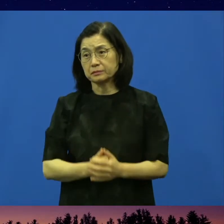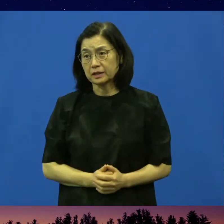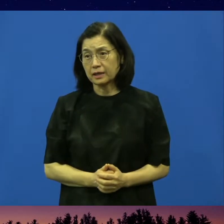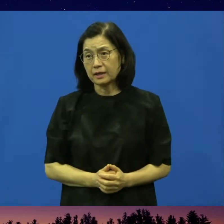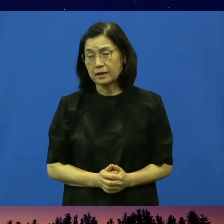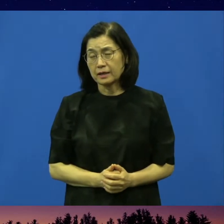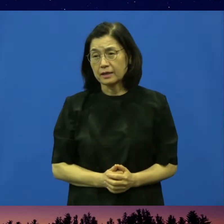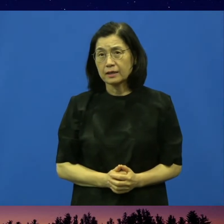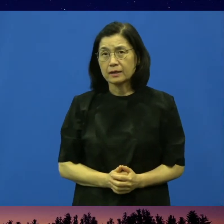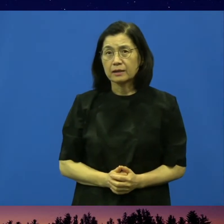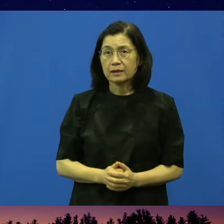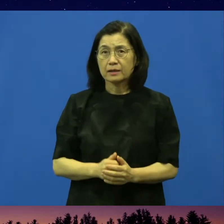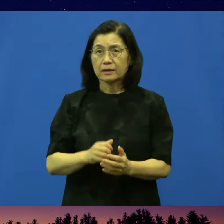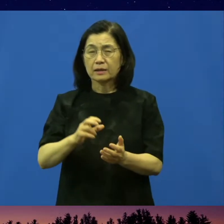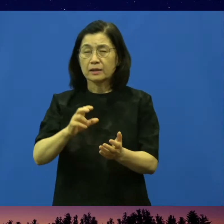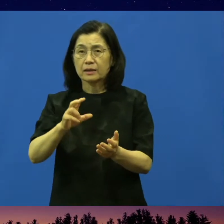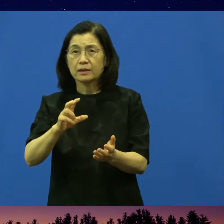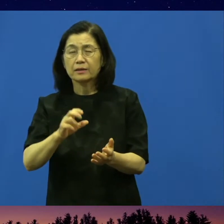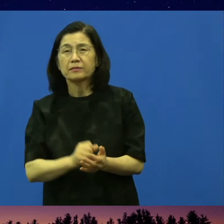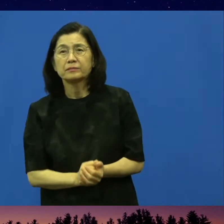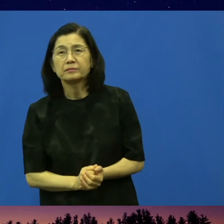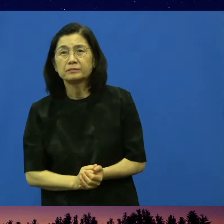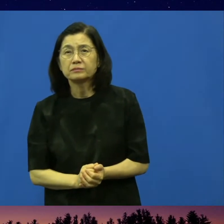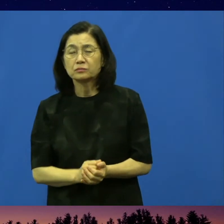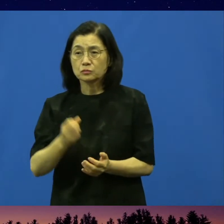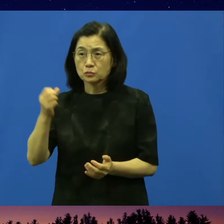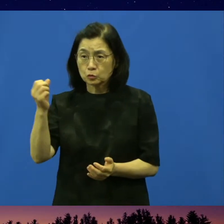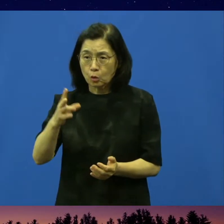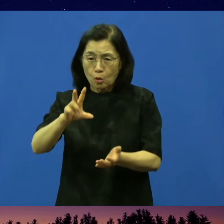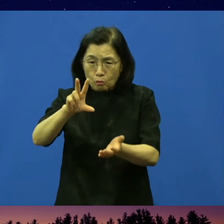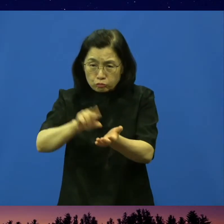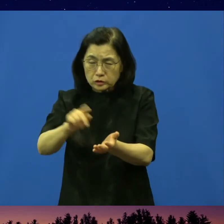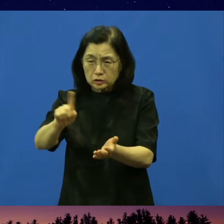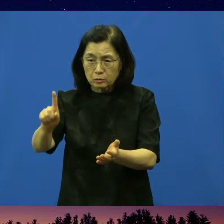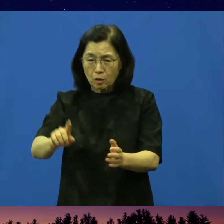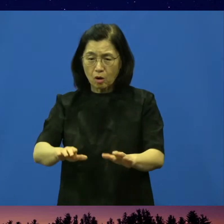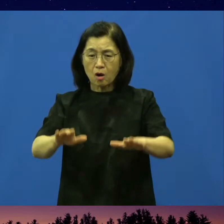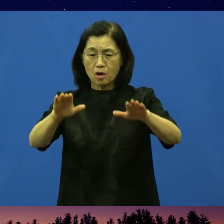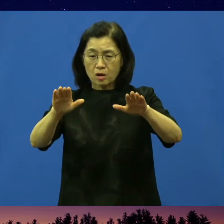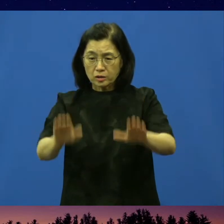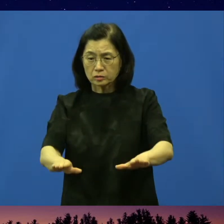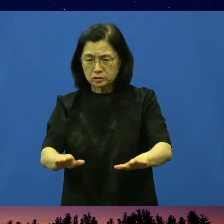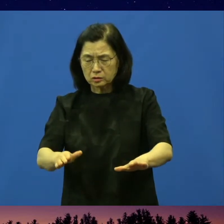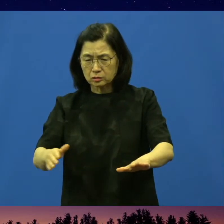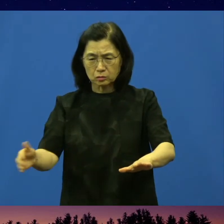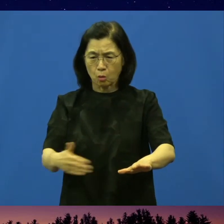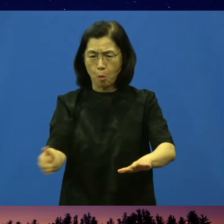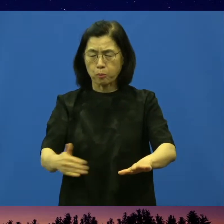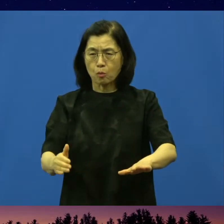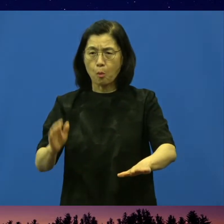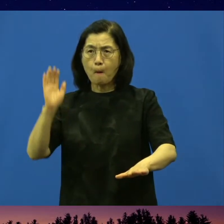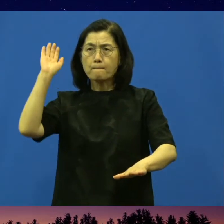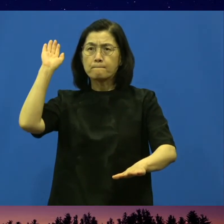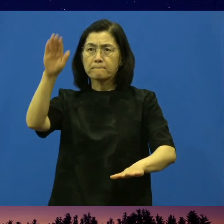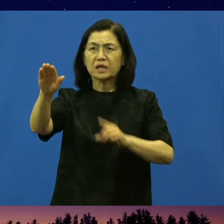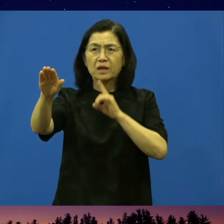근데 문제는 현재는 없고 미래만 바라본다면 그것도 문제가 되죠. 현재는 없고 미래만 보는 사람들이